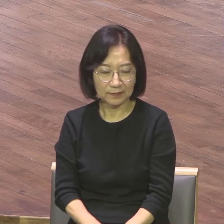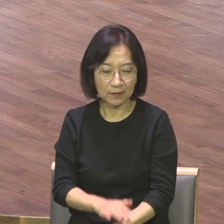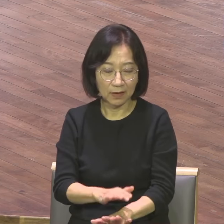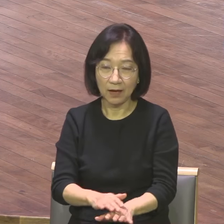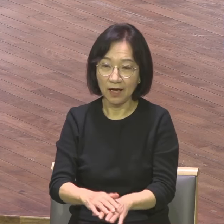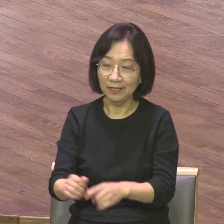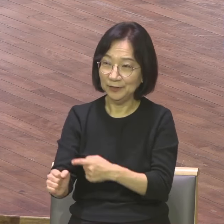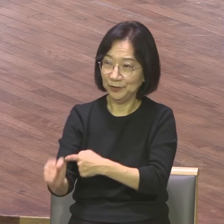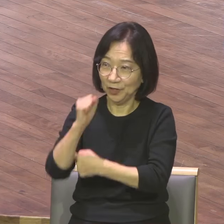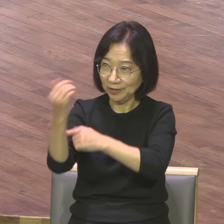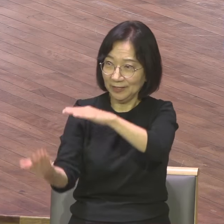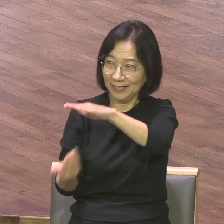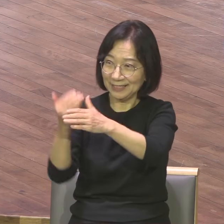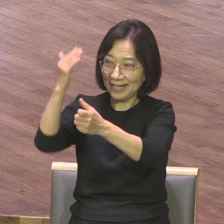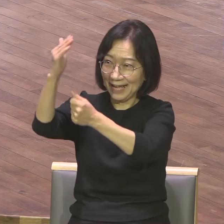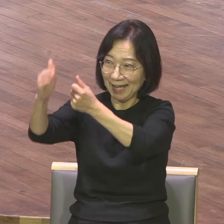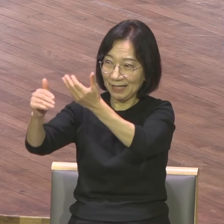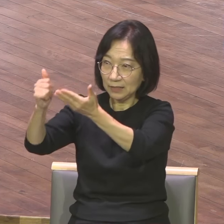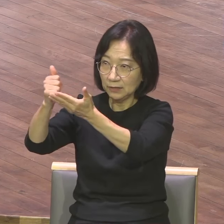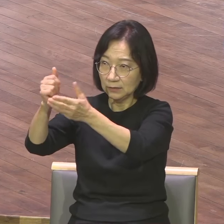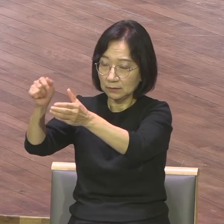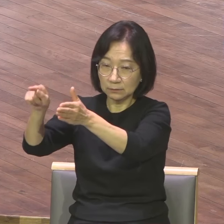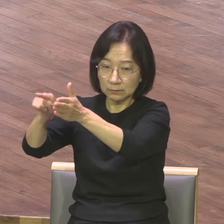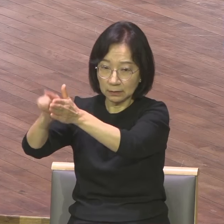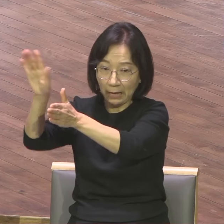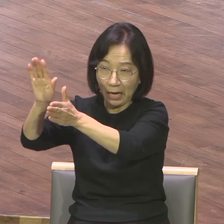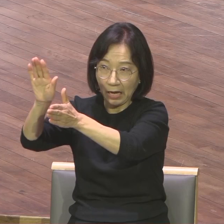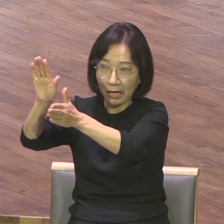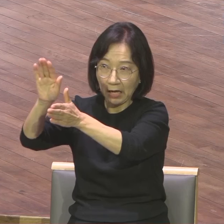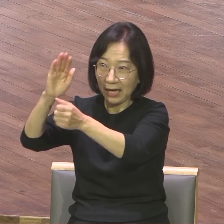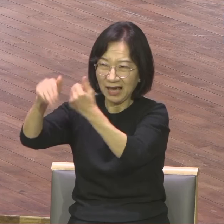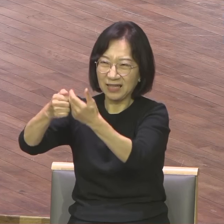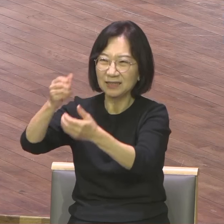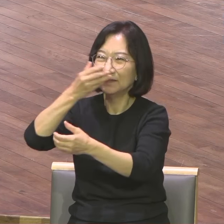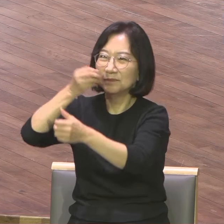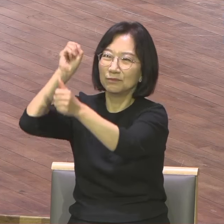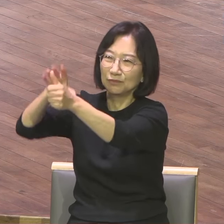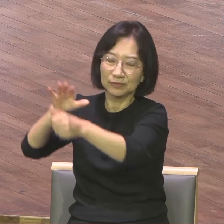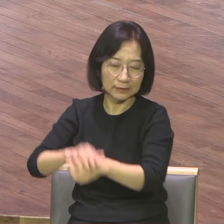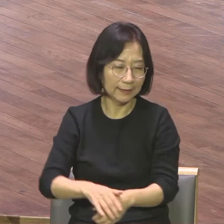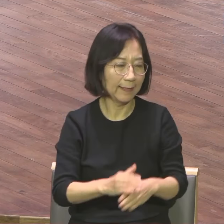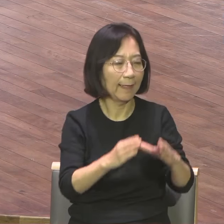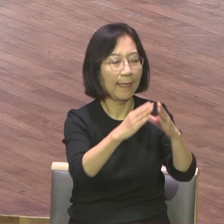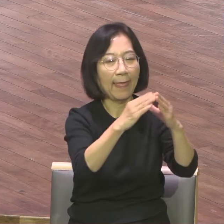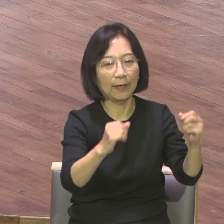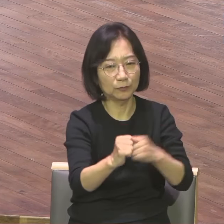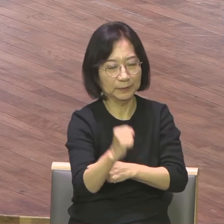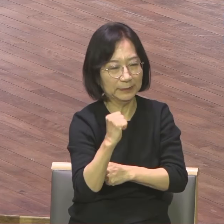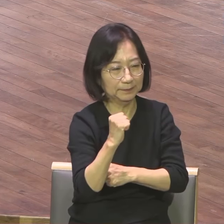전능자의 그늘 아래가 아니고 애굽의 그늘 아래. 하나님 말씀에